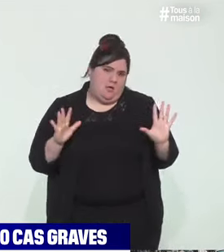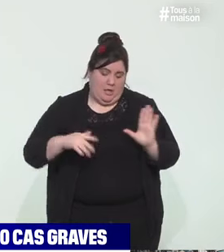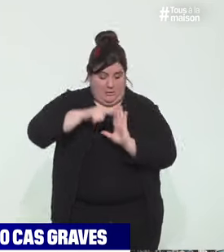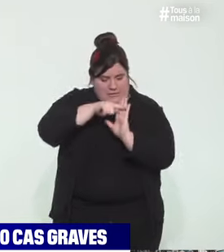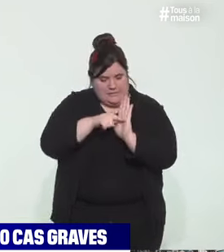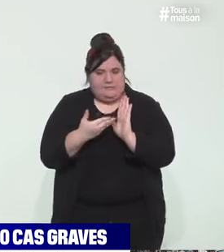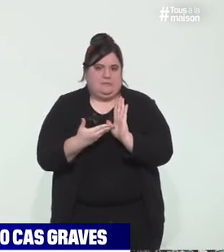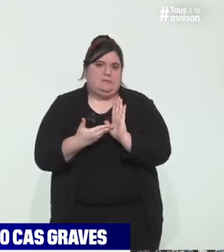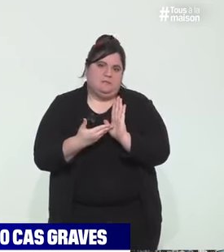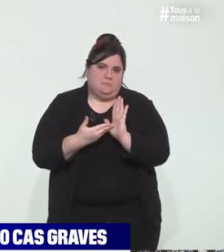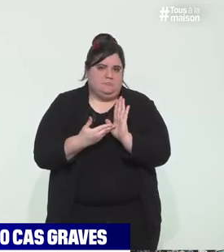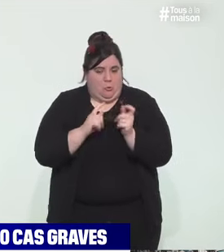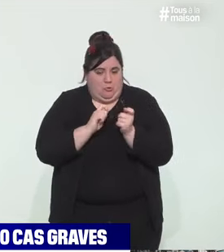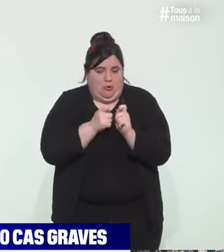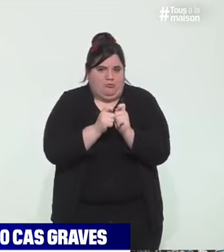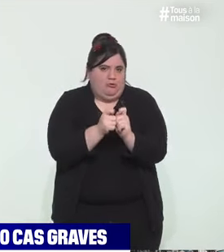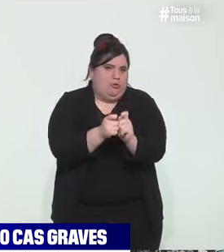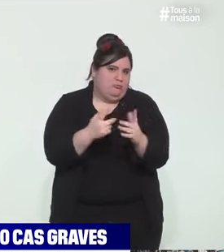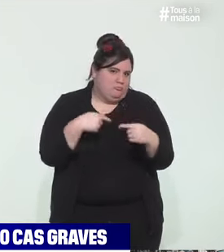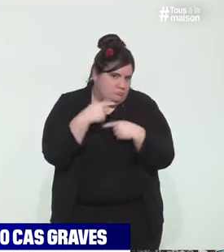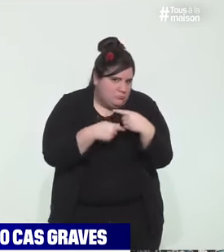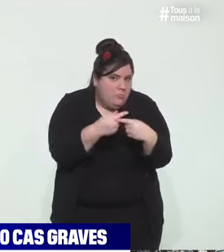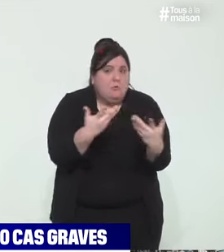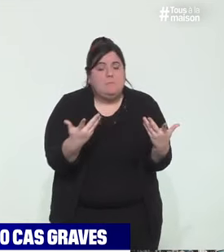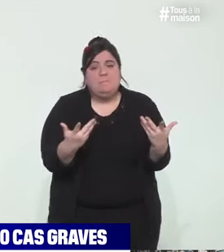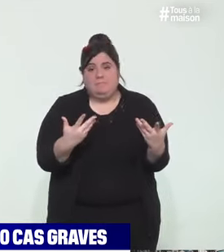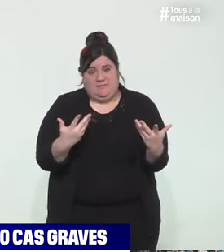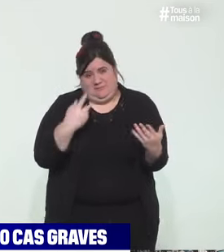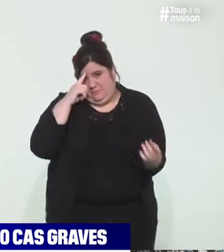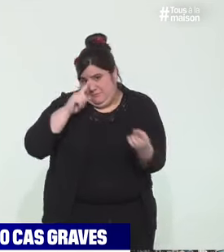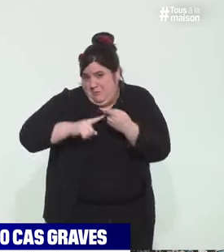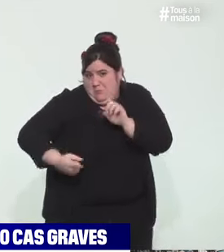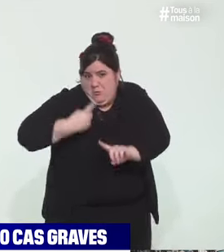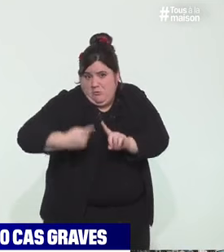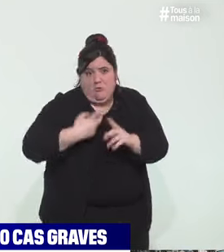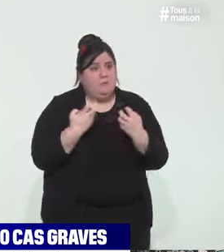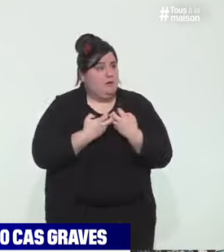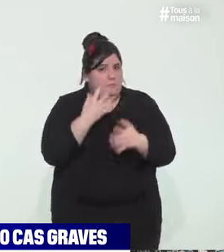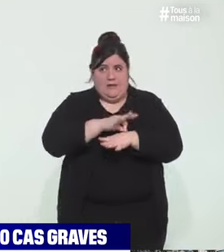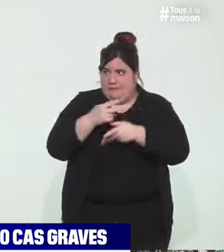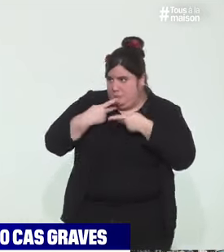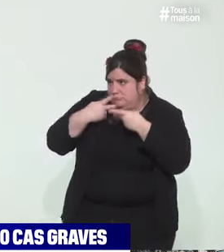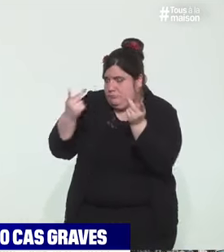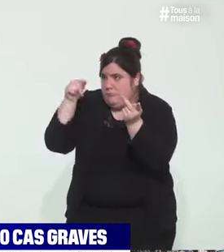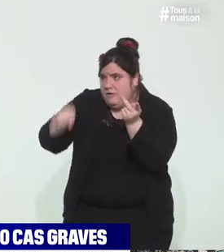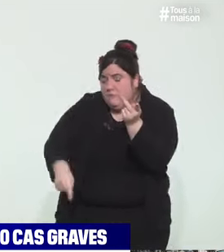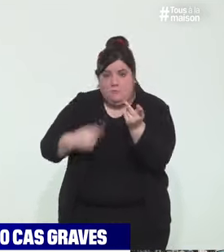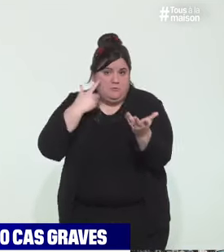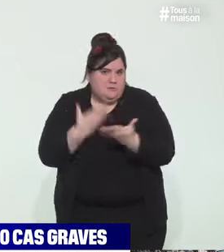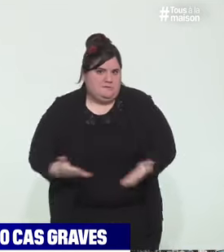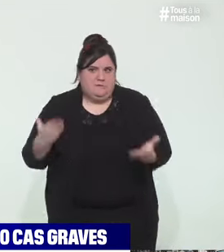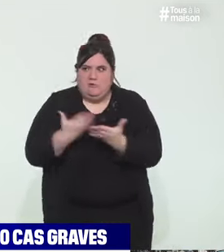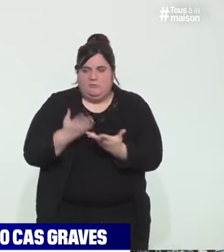a un objectif de santé publique, soit de déclaration immédiate d'une maladie, parce qu'elle est au règlement sanitaire international, parce qu'elle nécessite